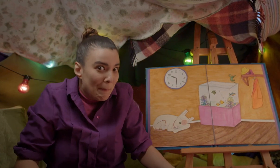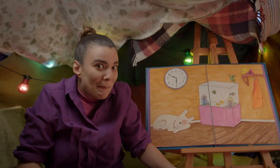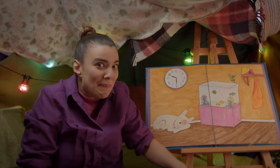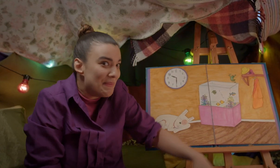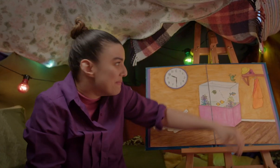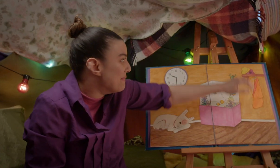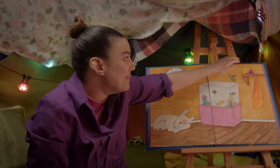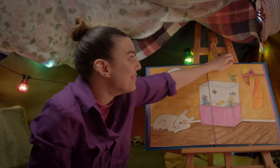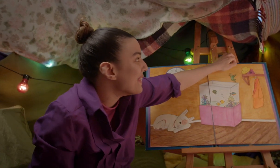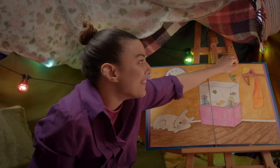Oj.